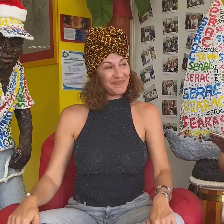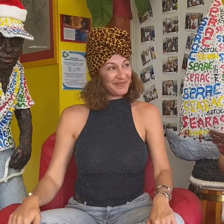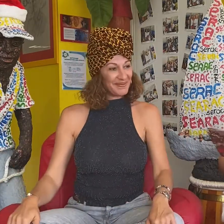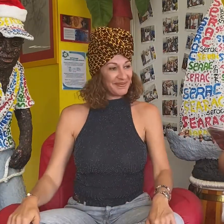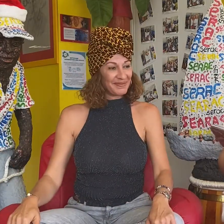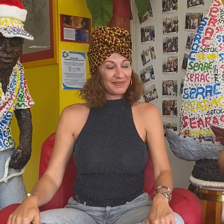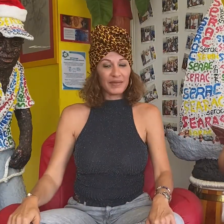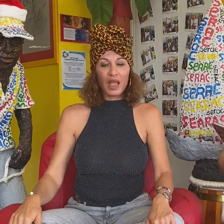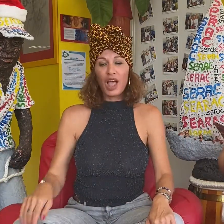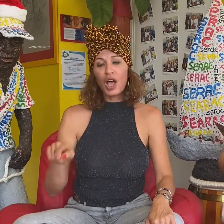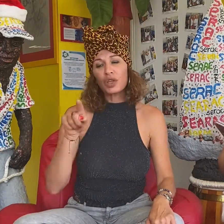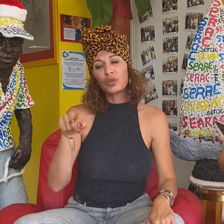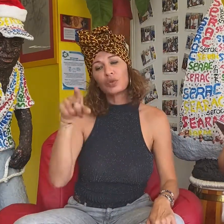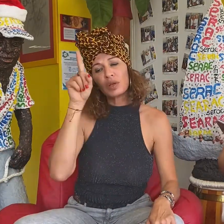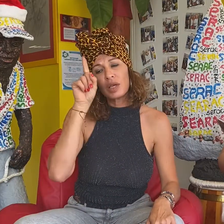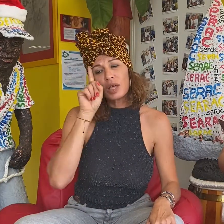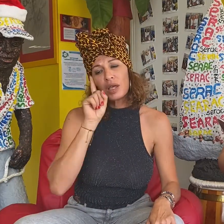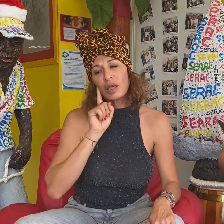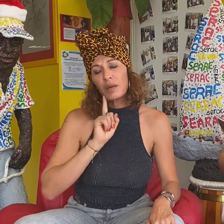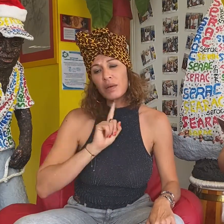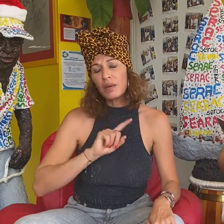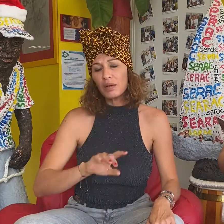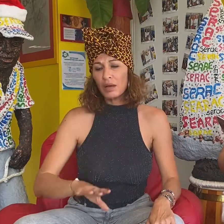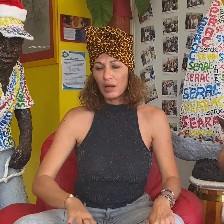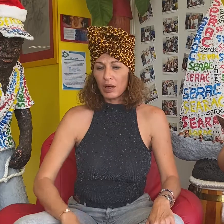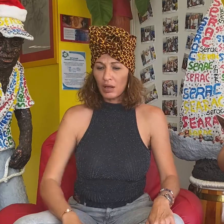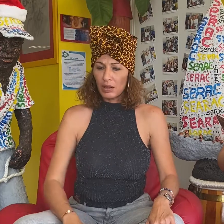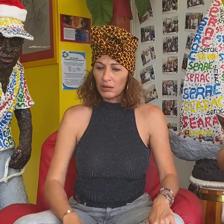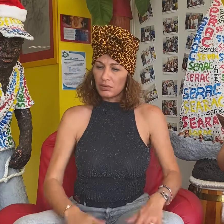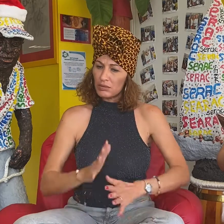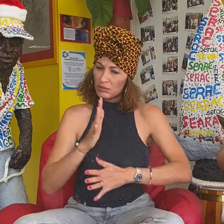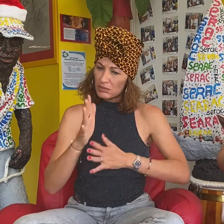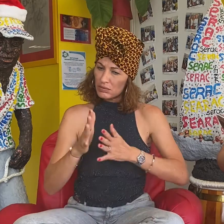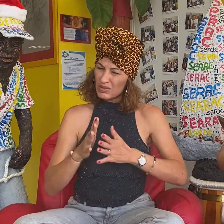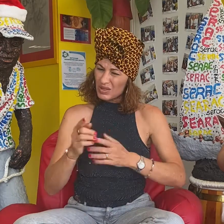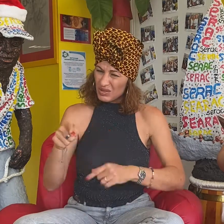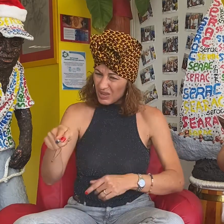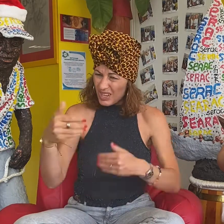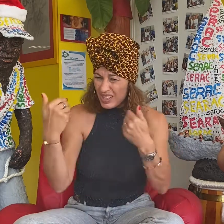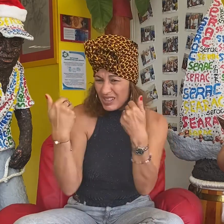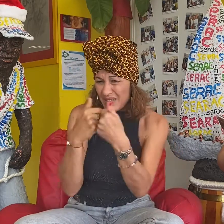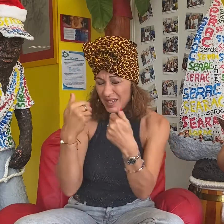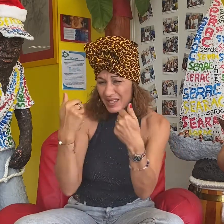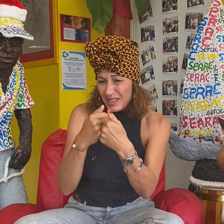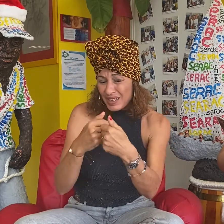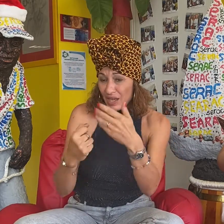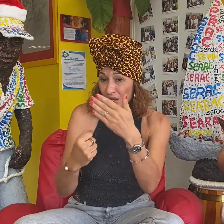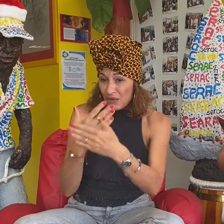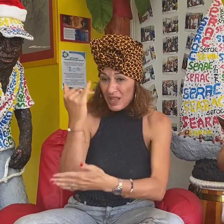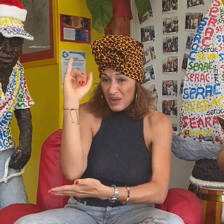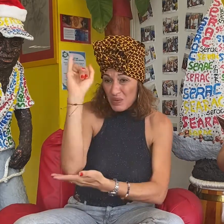Et pour Emma, le Père Noël signe. Tu m'as demandé une poupée qui fait